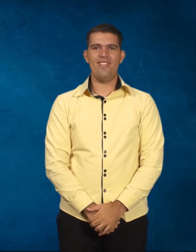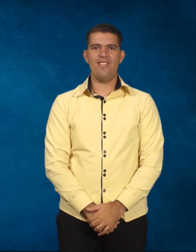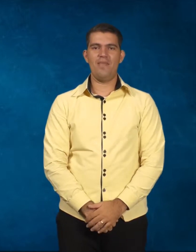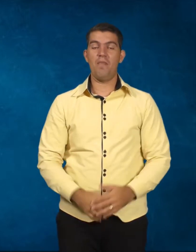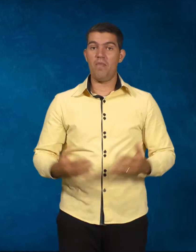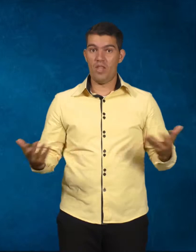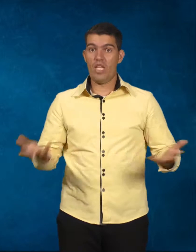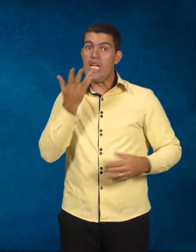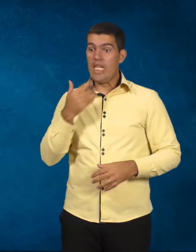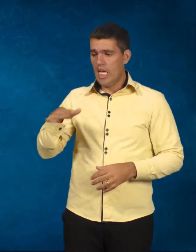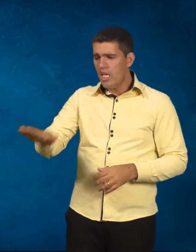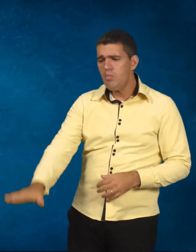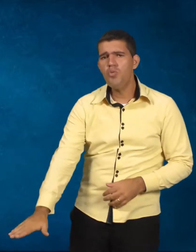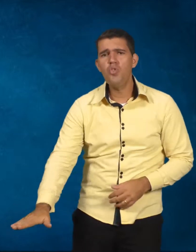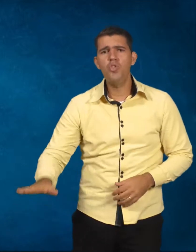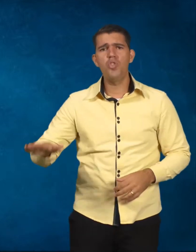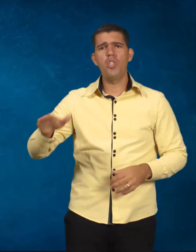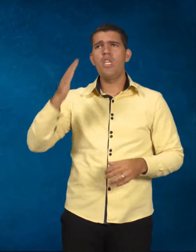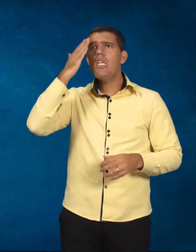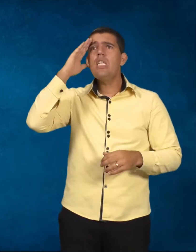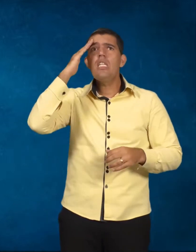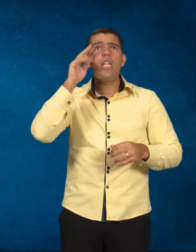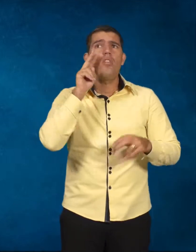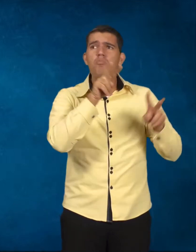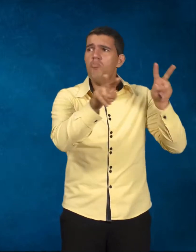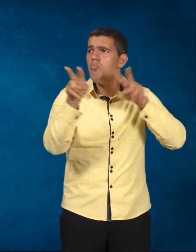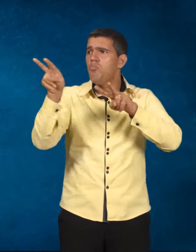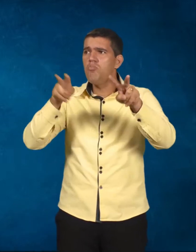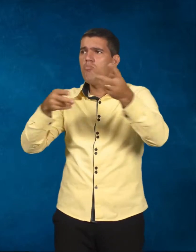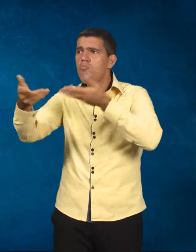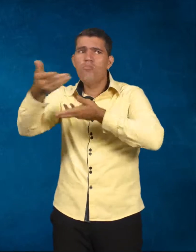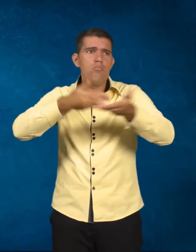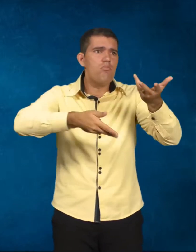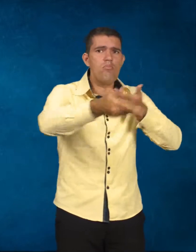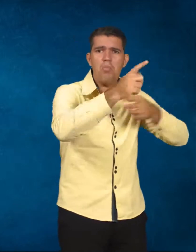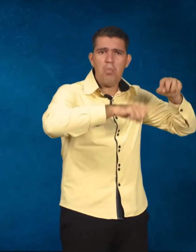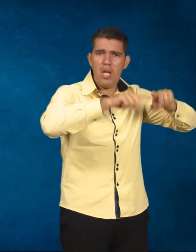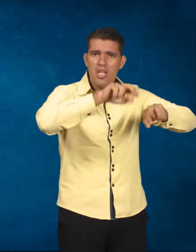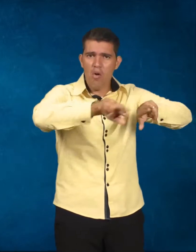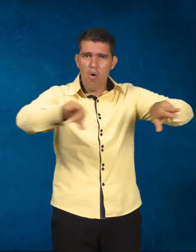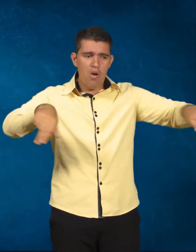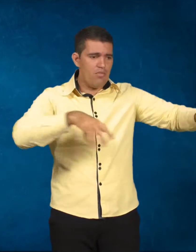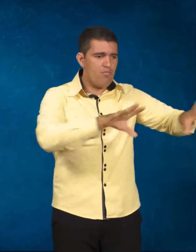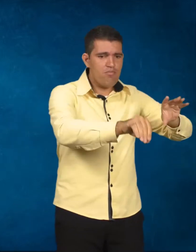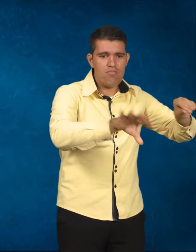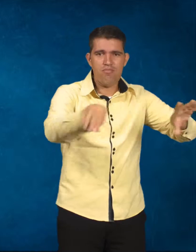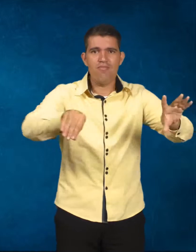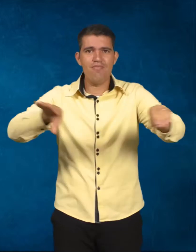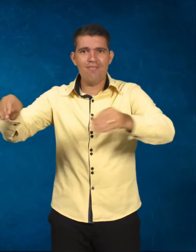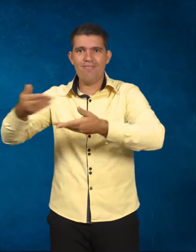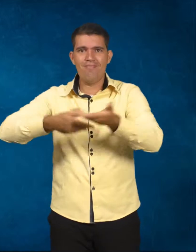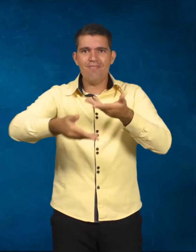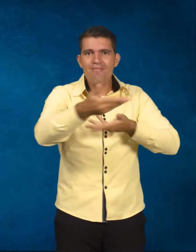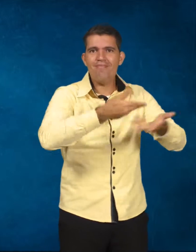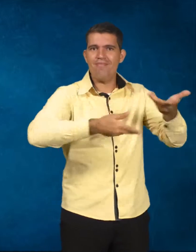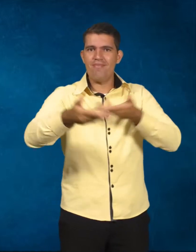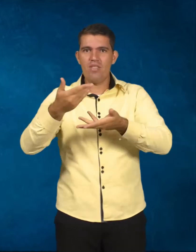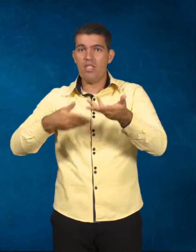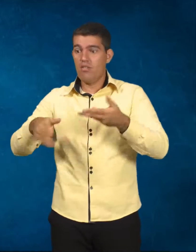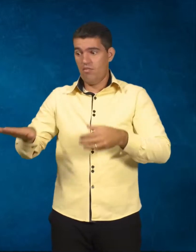Uma criança pequena entende melhor o seu ambiente interagindo com os objetos ao seu redor. Nesse nível, a criança ainda não